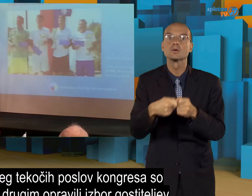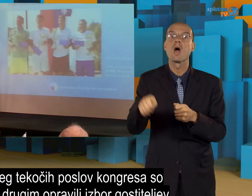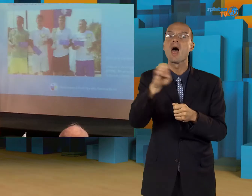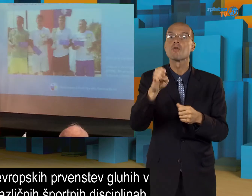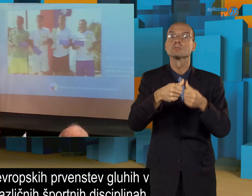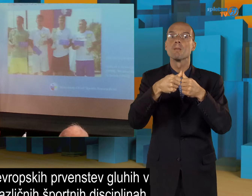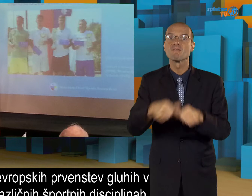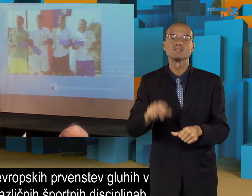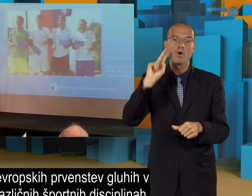disciplinah.